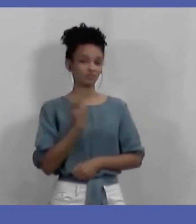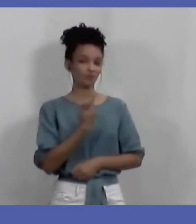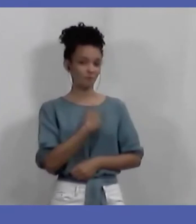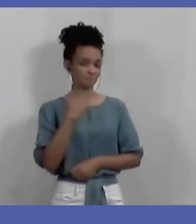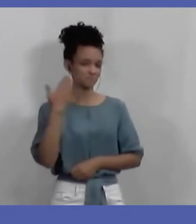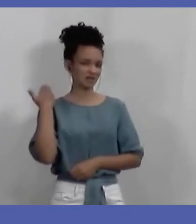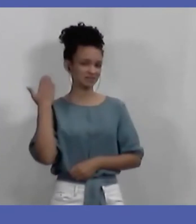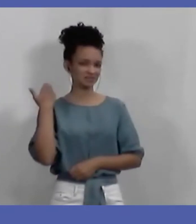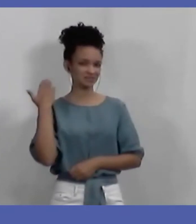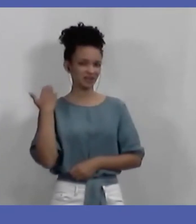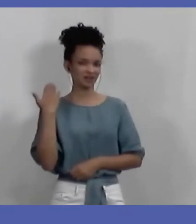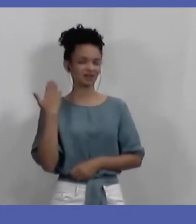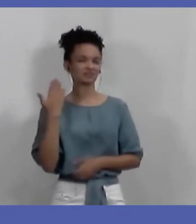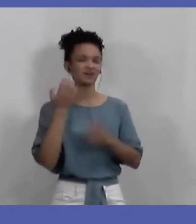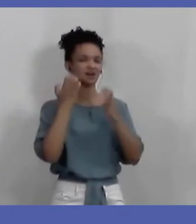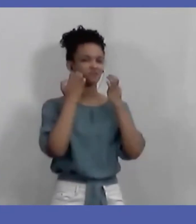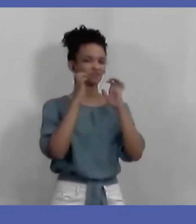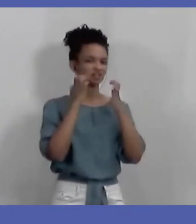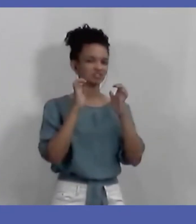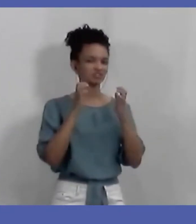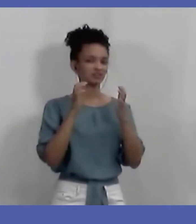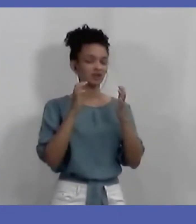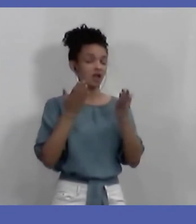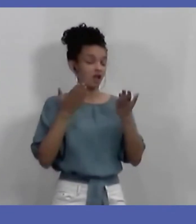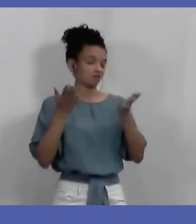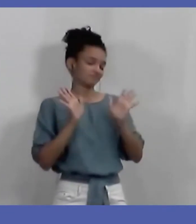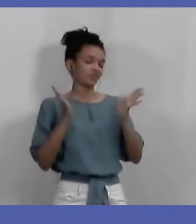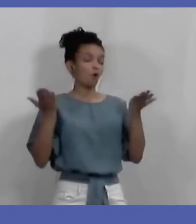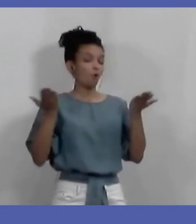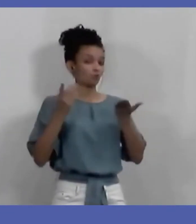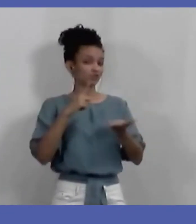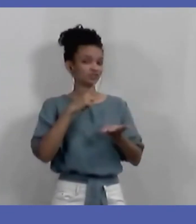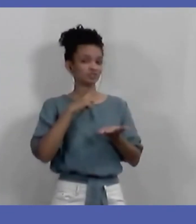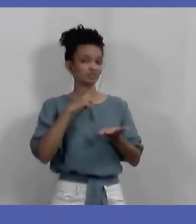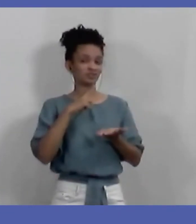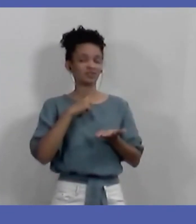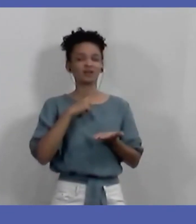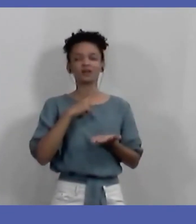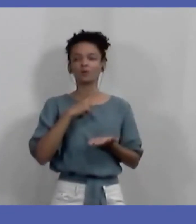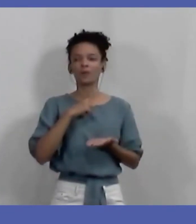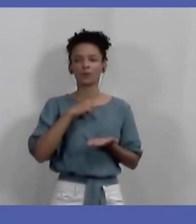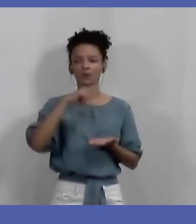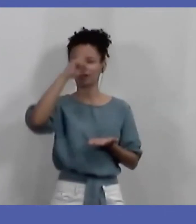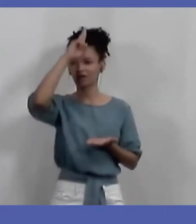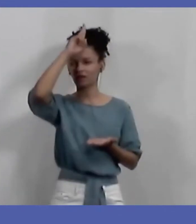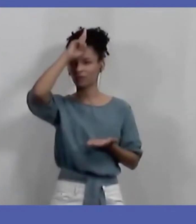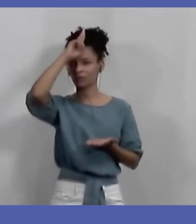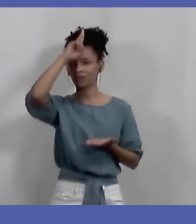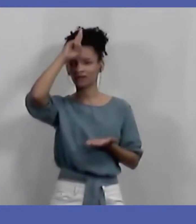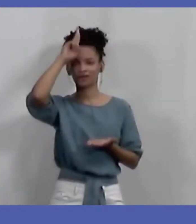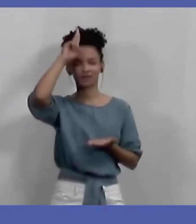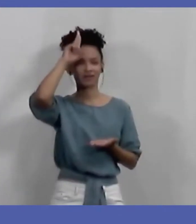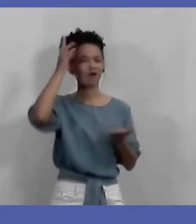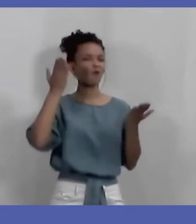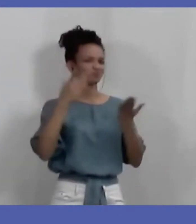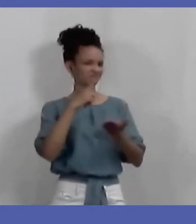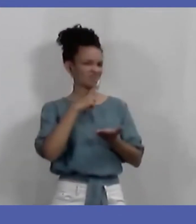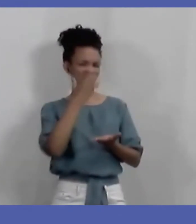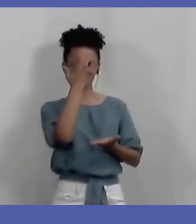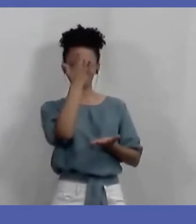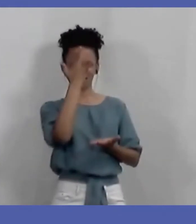tem Uber, né? Eu sei que vocês tomam bastante Uber, mas no tempo do Senhor não tinha nada disso,